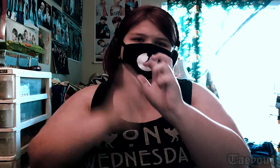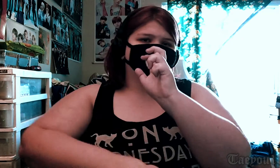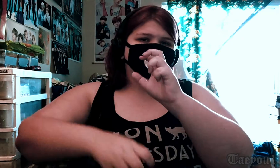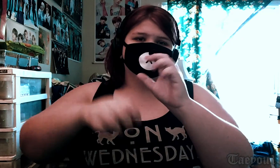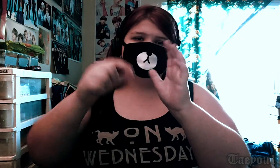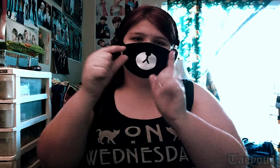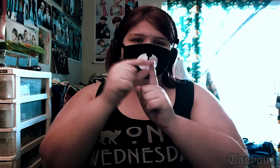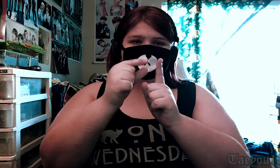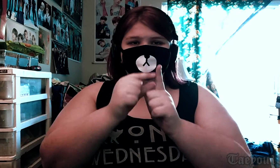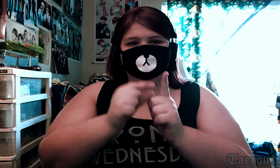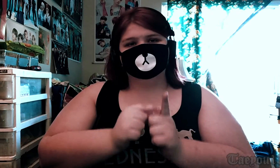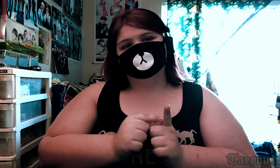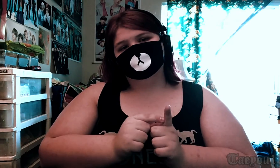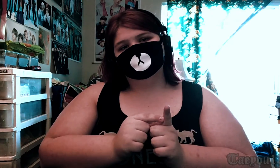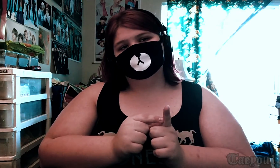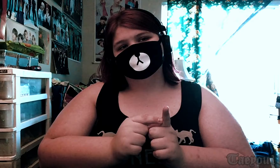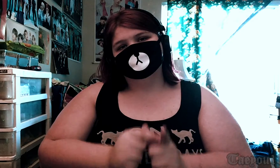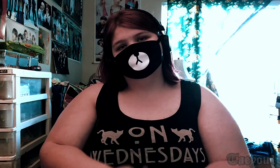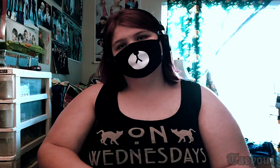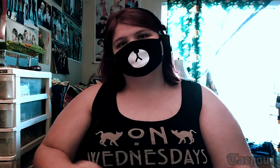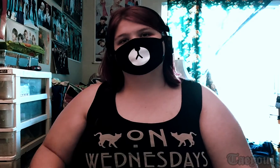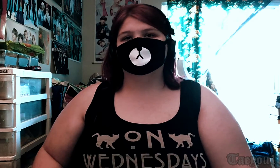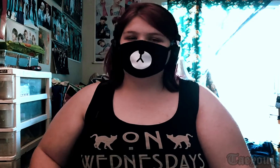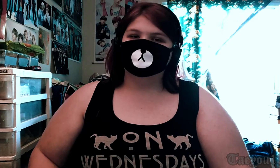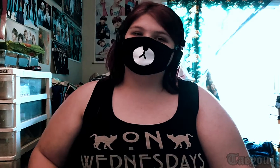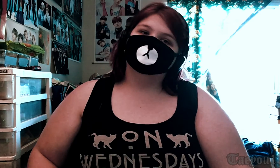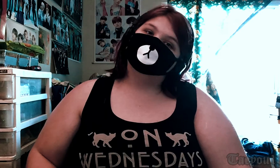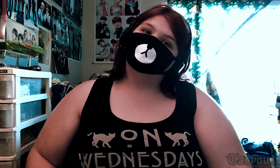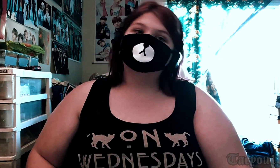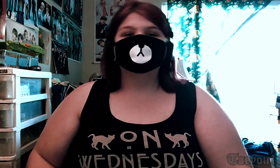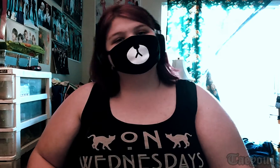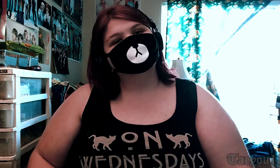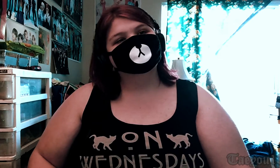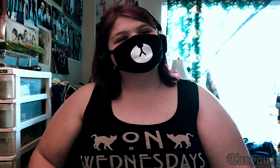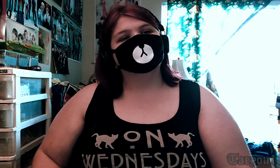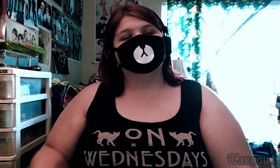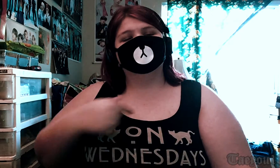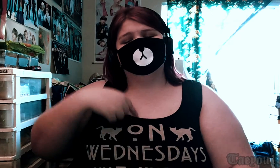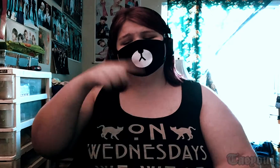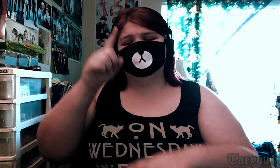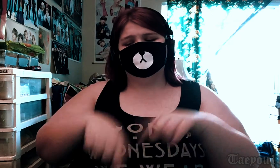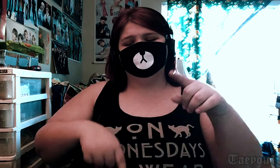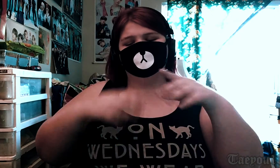가장 지옥과도 같았던 걸 알면서 어쩔